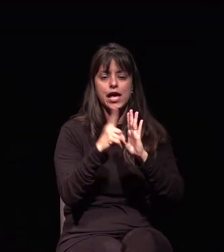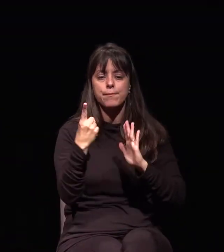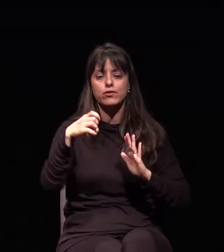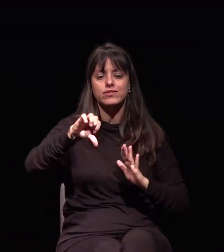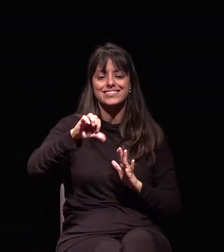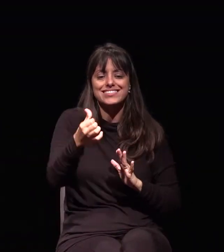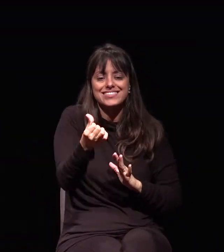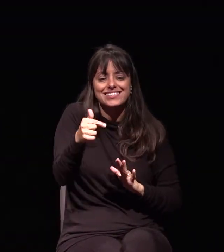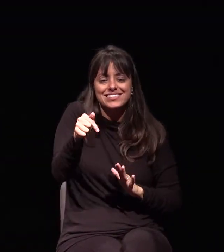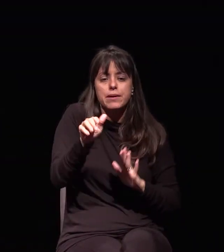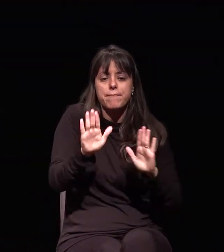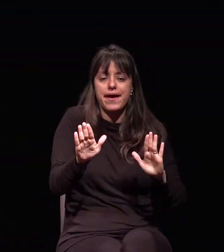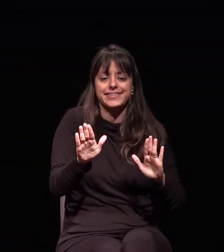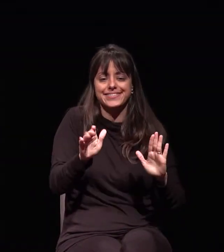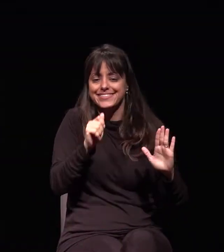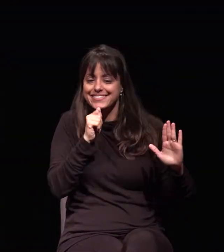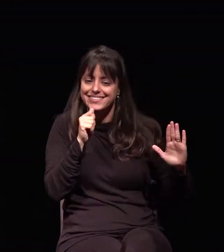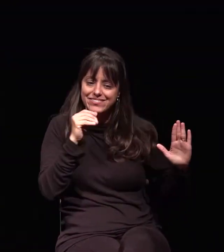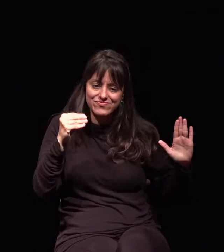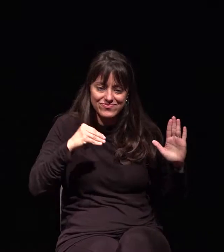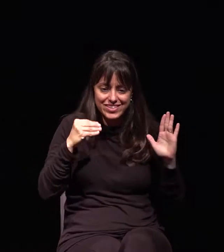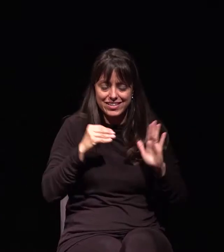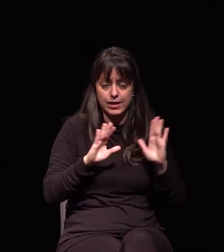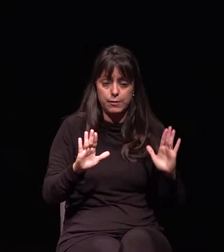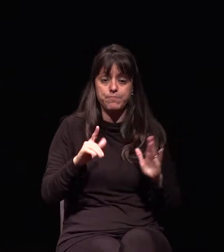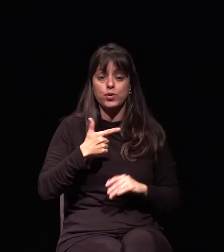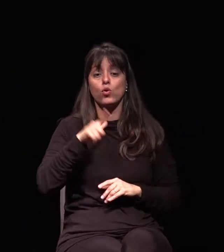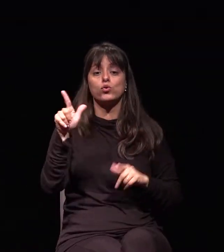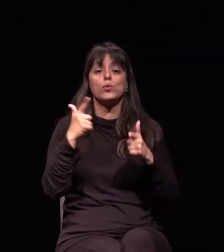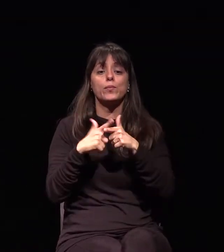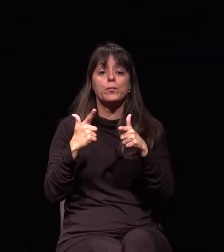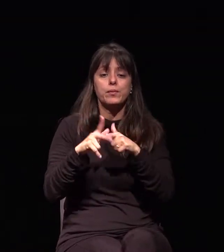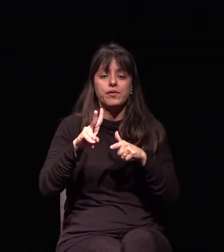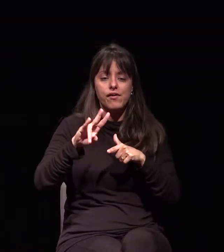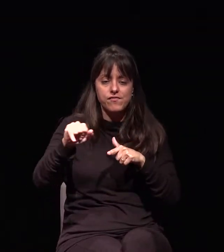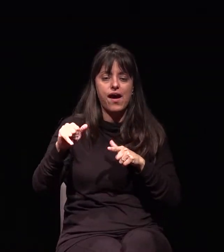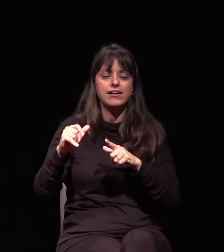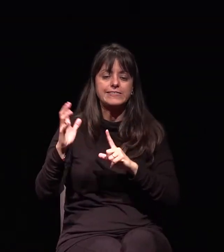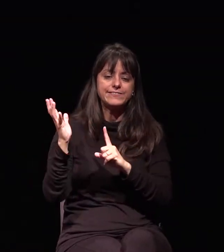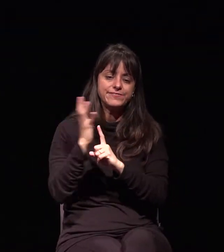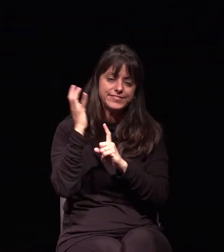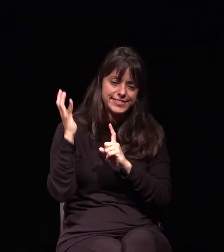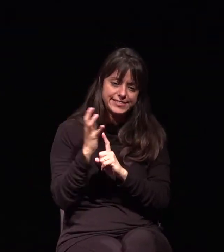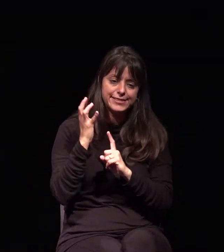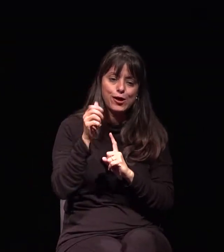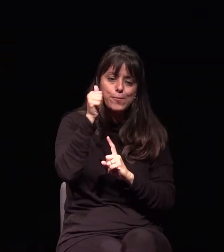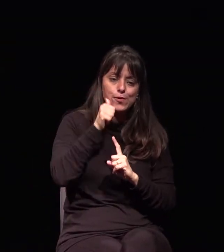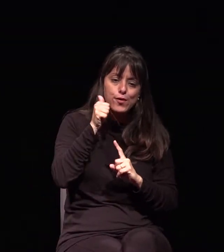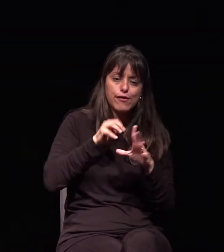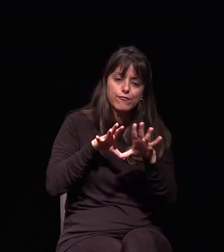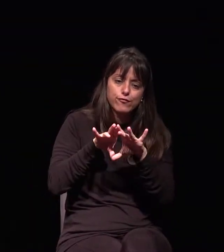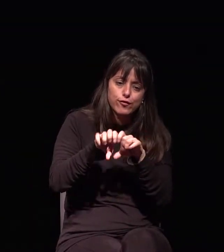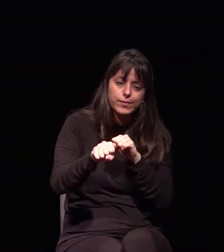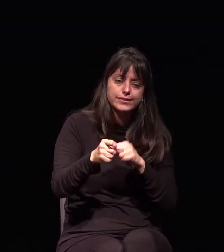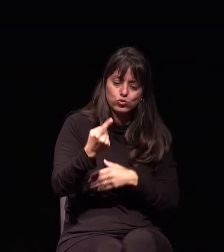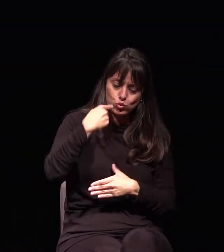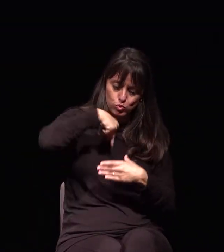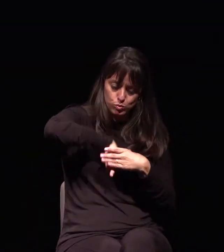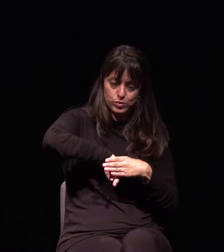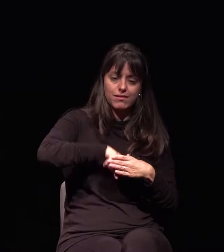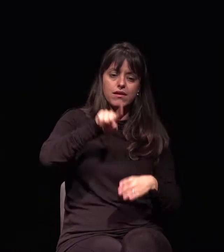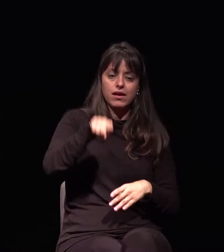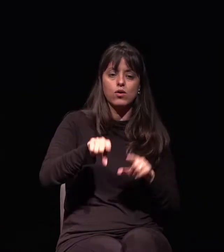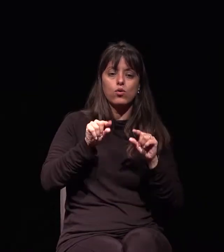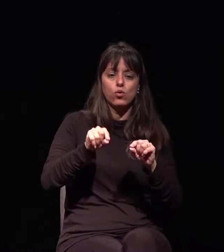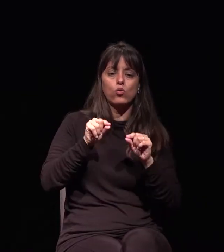Outro problema também que vai afetar a nossa subjetividade, a nossa informação, a nossa formação, é a questão